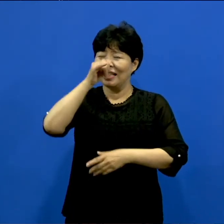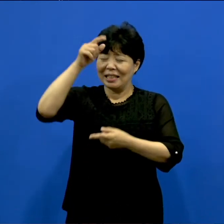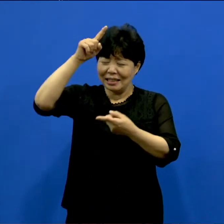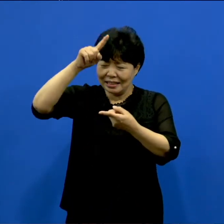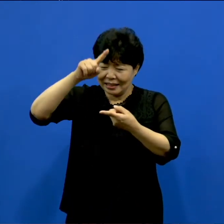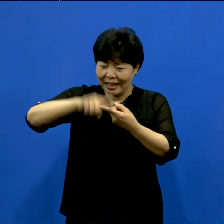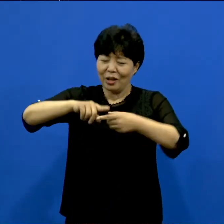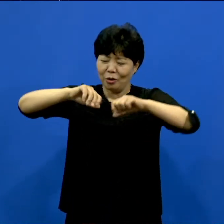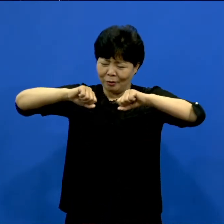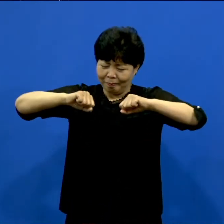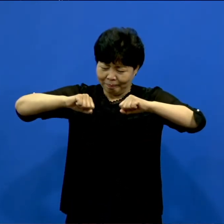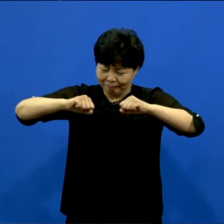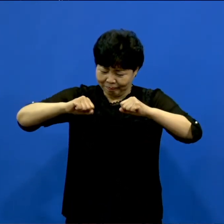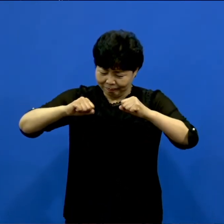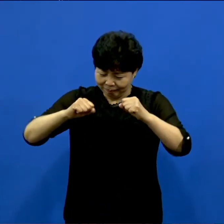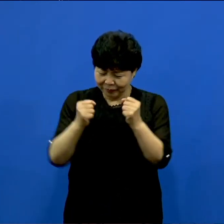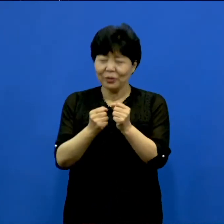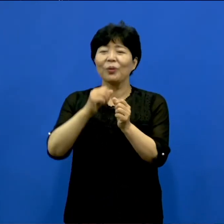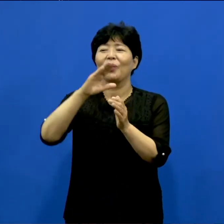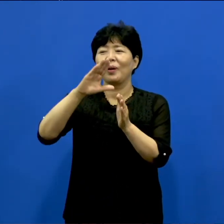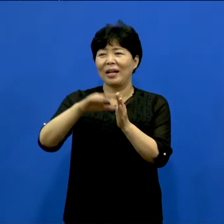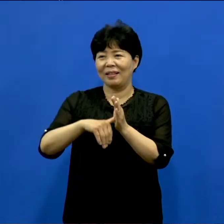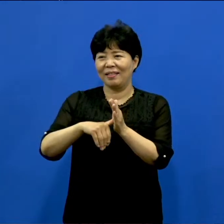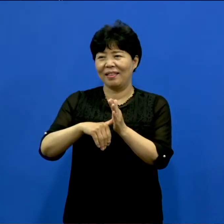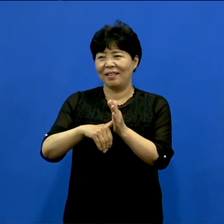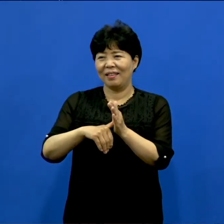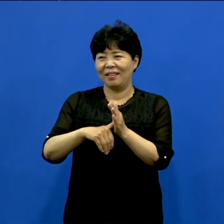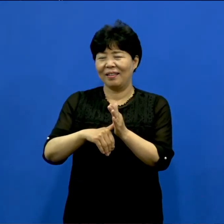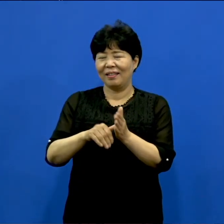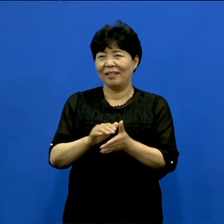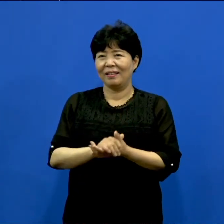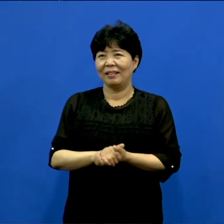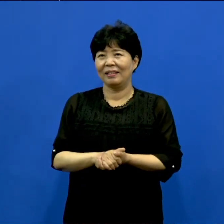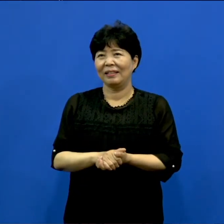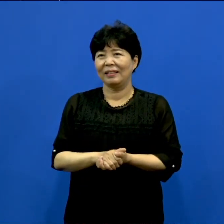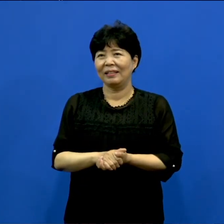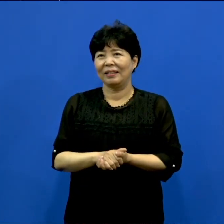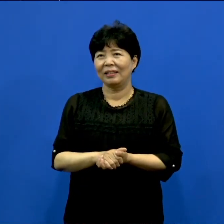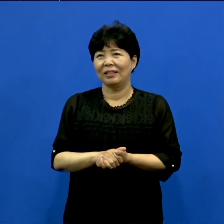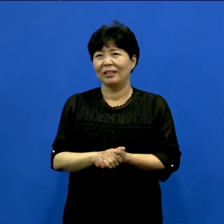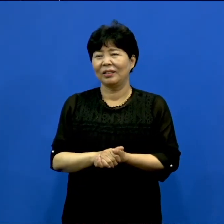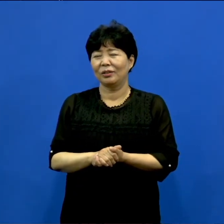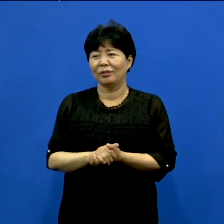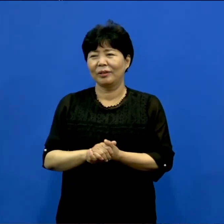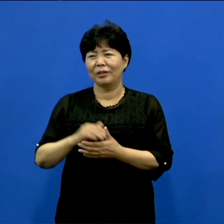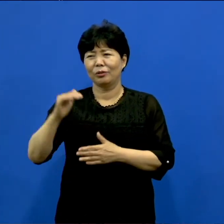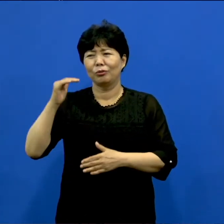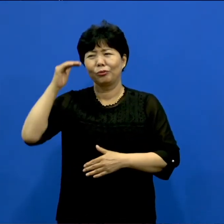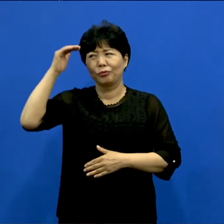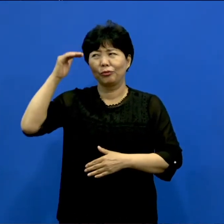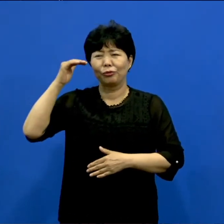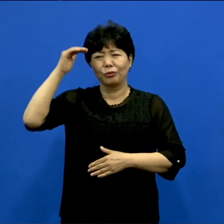순종할 때 머리로 이해했던 말씀하고는 전혀 다른 차원의 말씀이라는 걸 깨닫게 될 거예요.